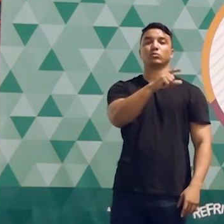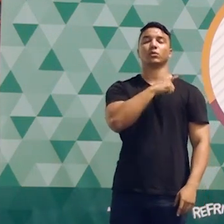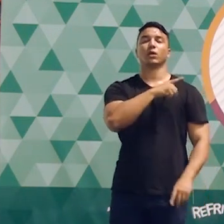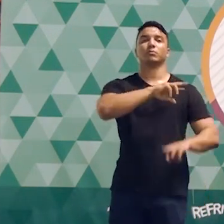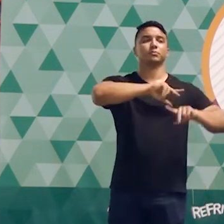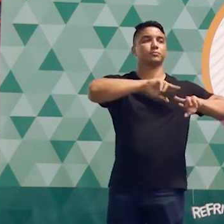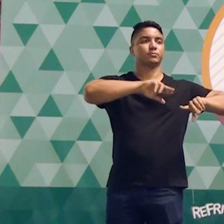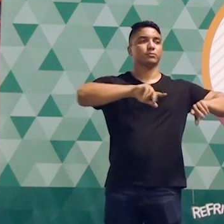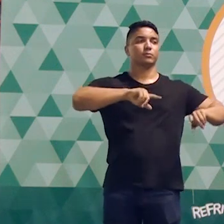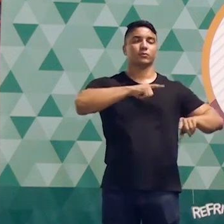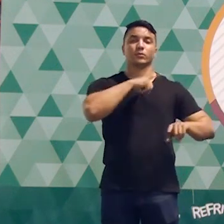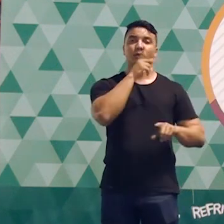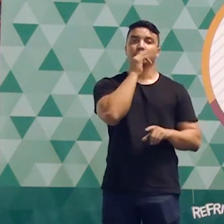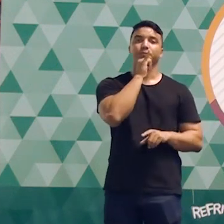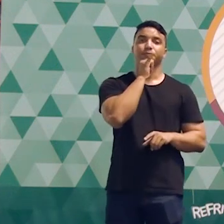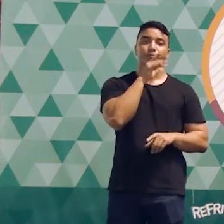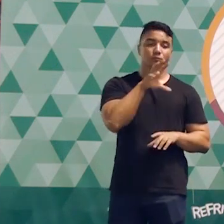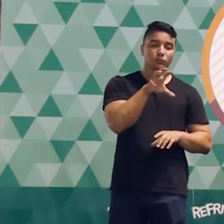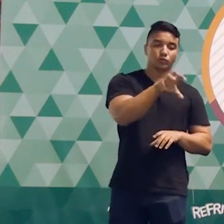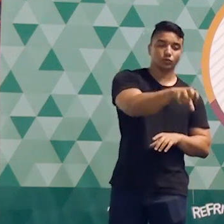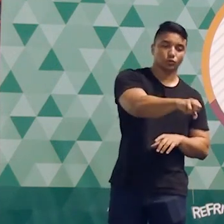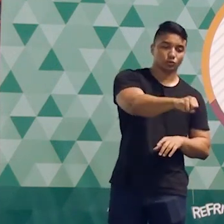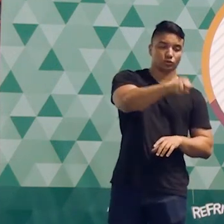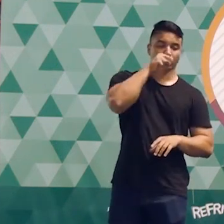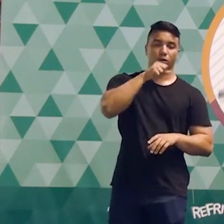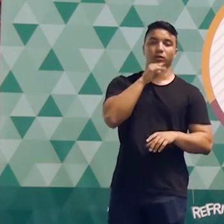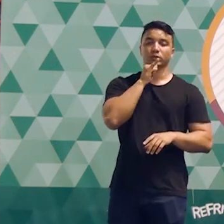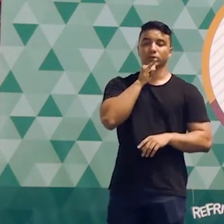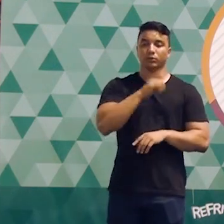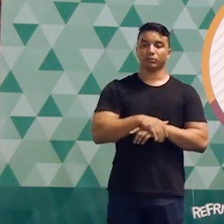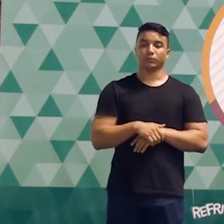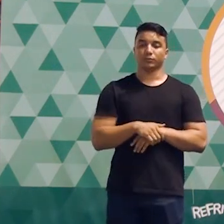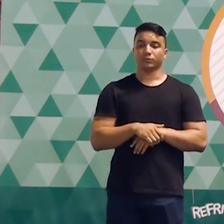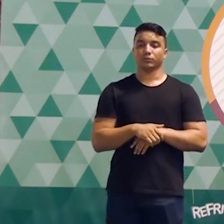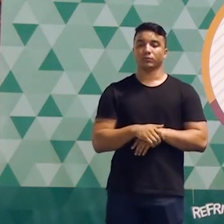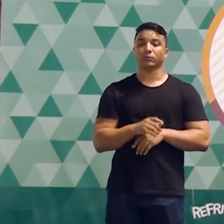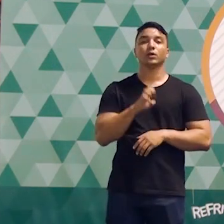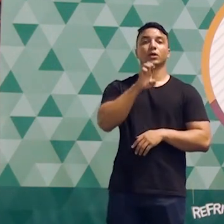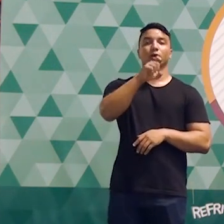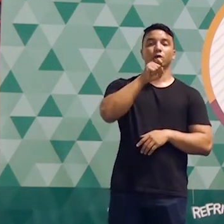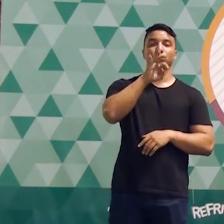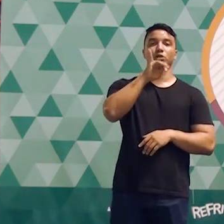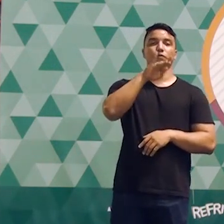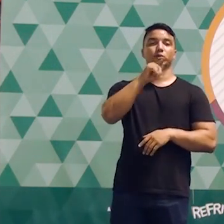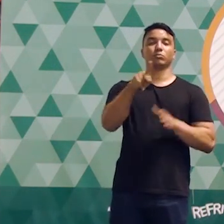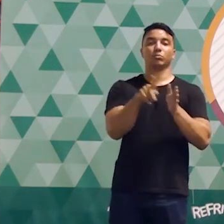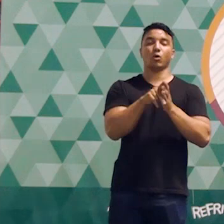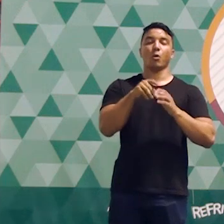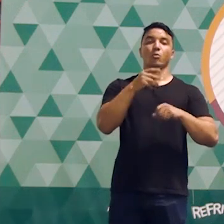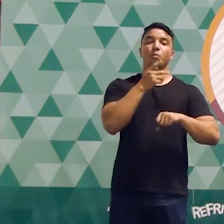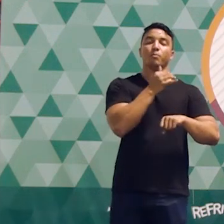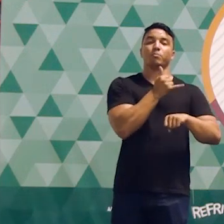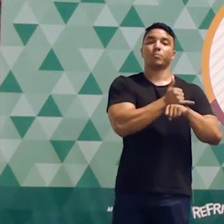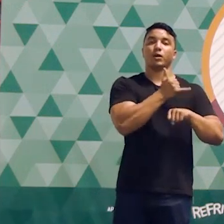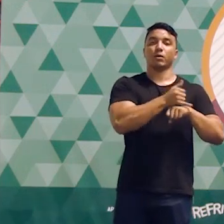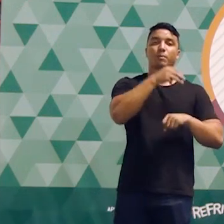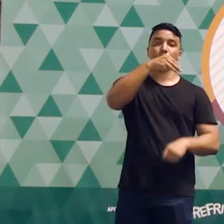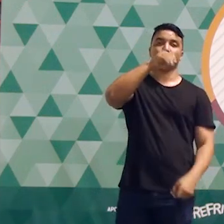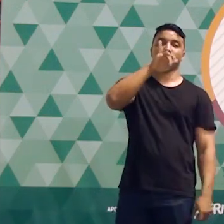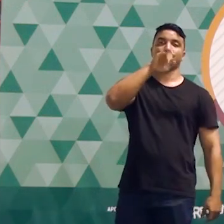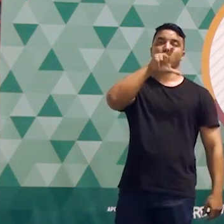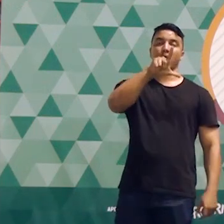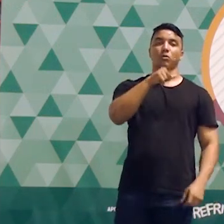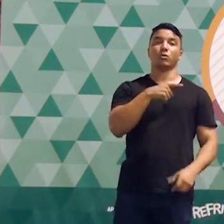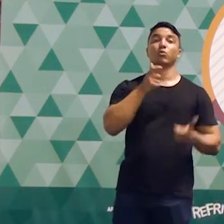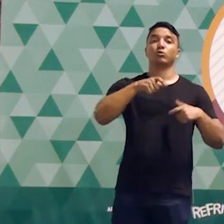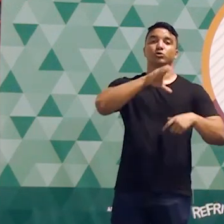extrativismo. Extrativismo é tu tirar direto da natureza alguma coisa. Por exemplo, isso aí é um extrativismo mineral. O cara está tirando minério de ferro